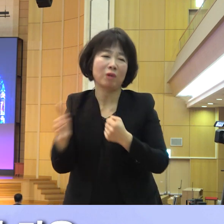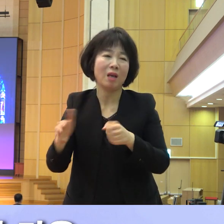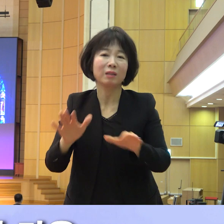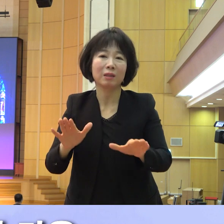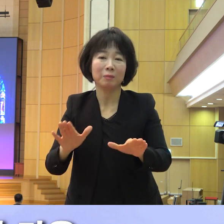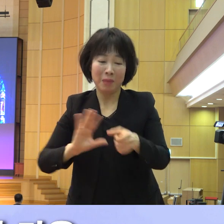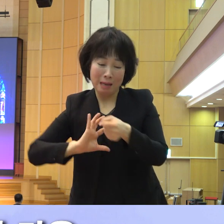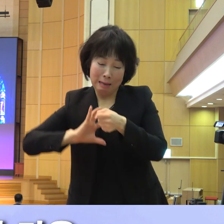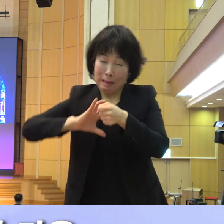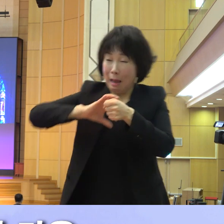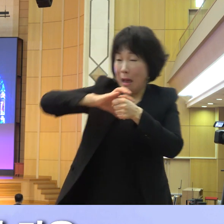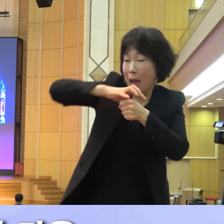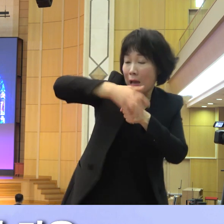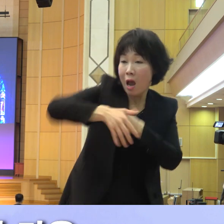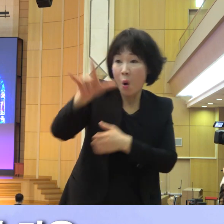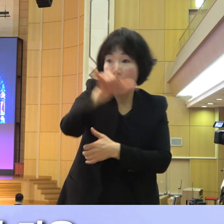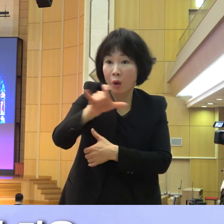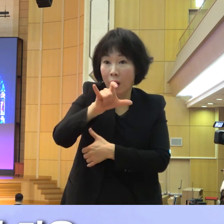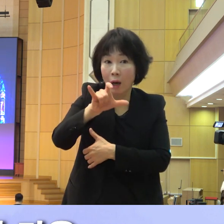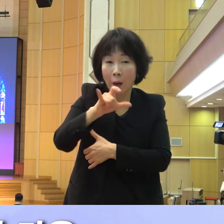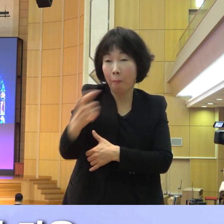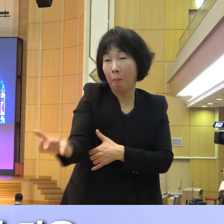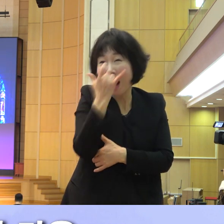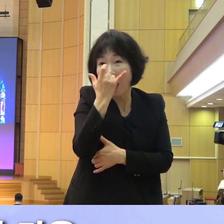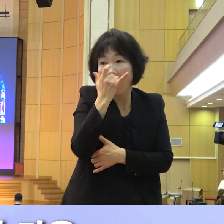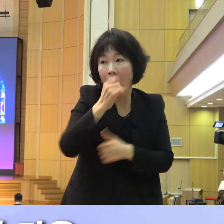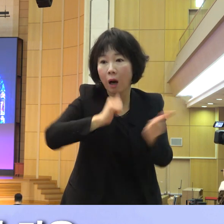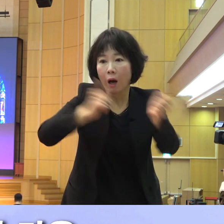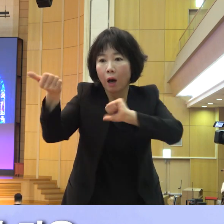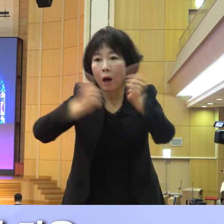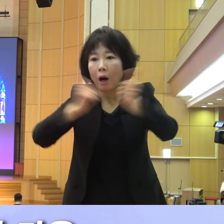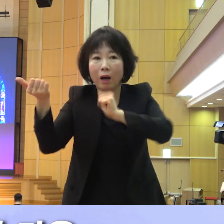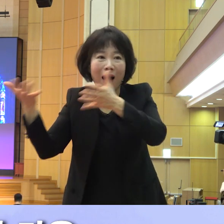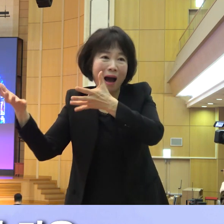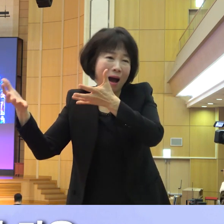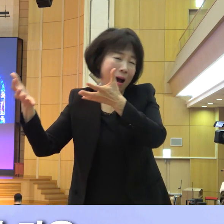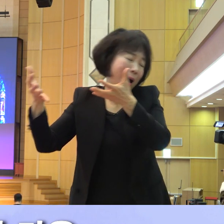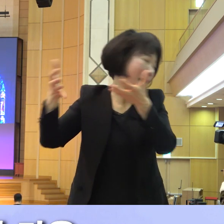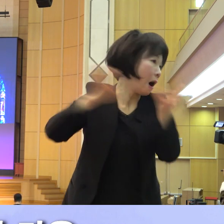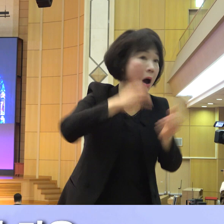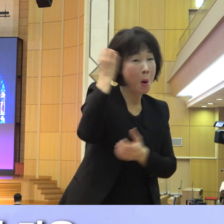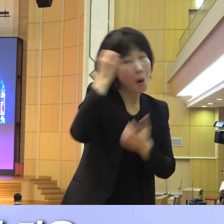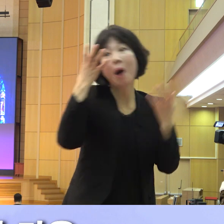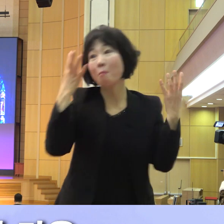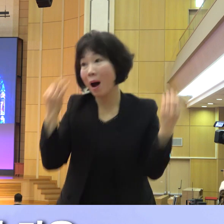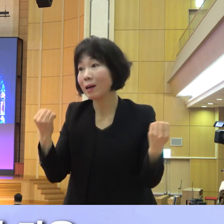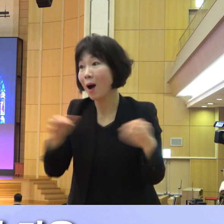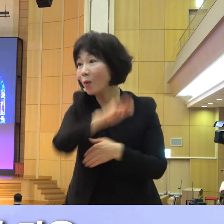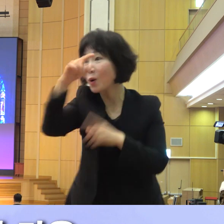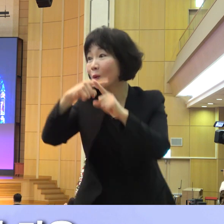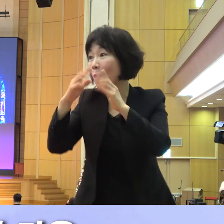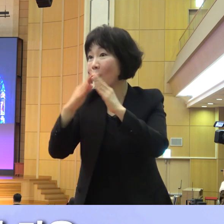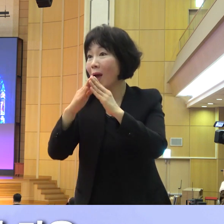세계적으로 그렇게 많은 사람이 목숨을 잃었을 때 우리 녹산교회 성도님들을 하나님이